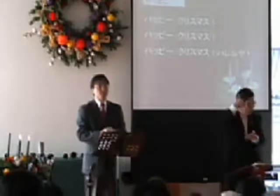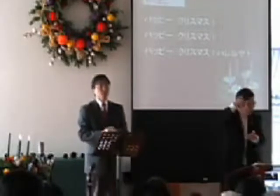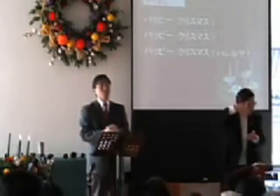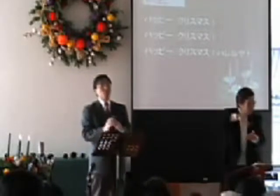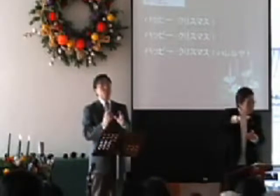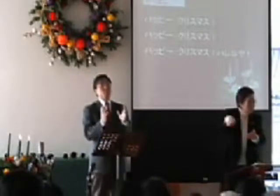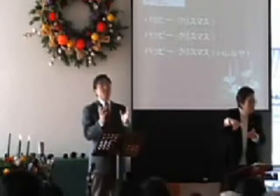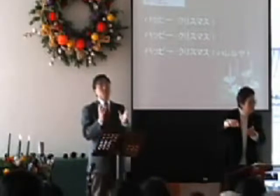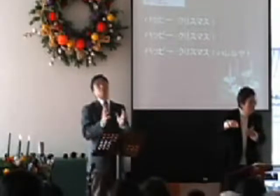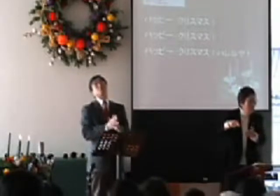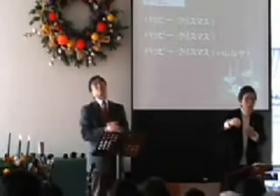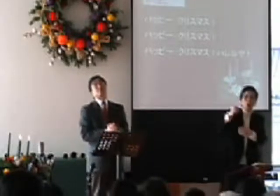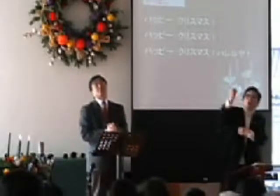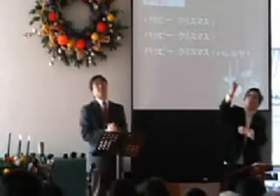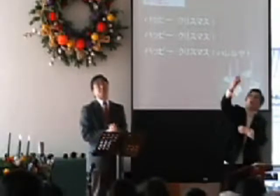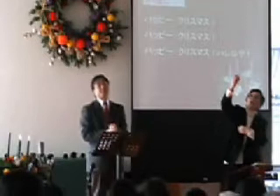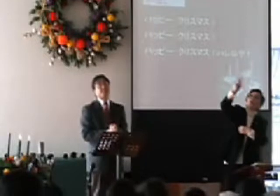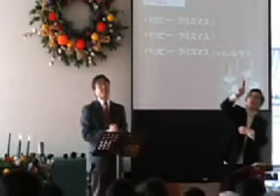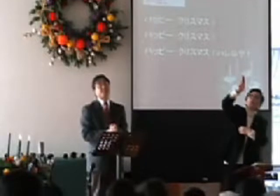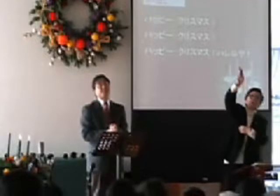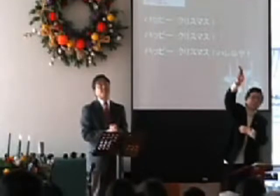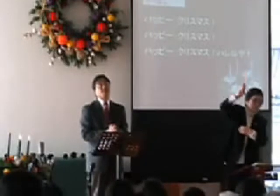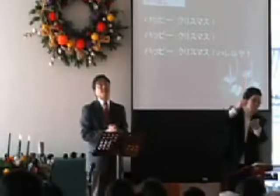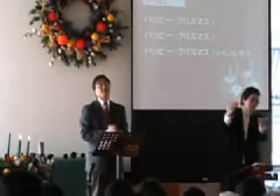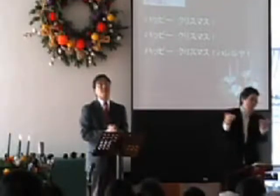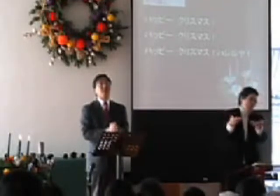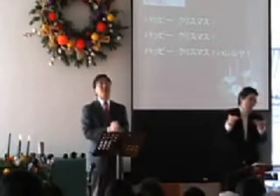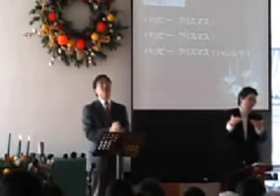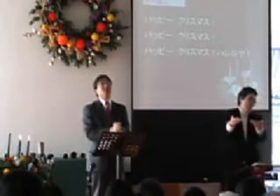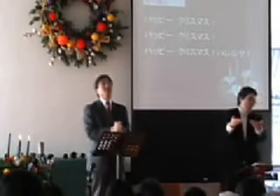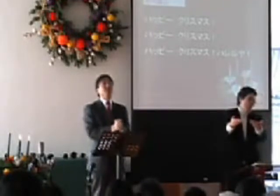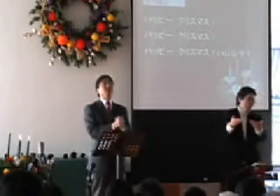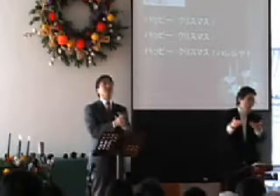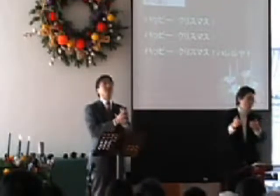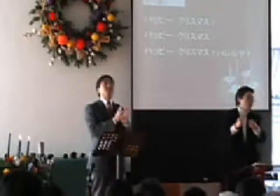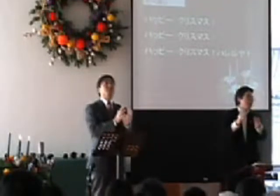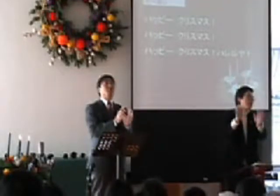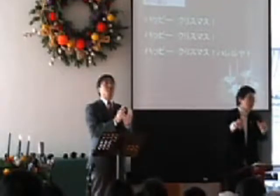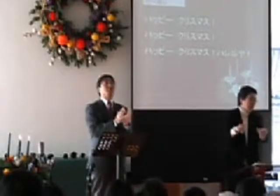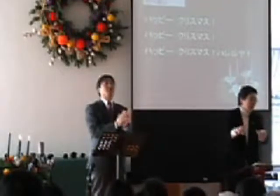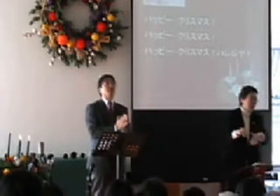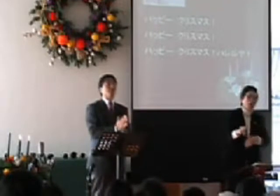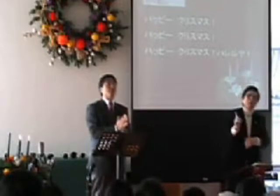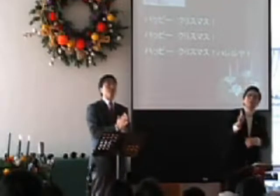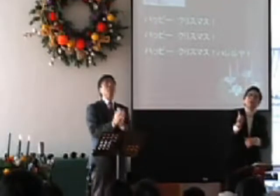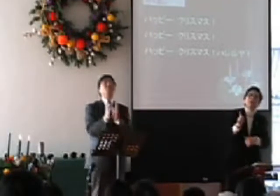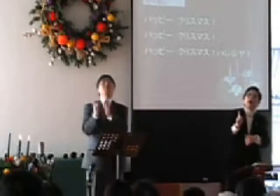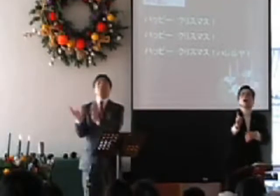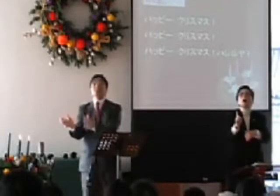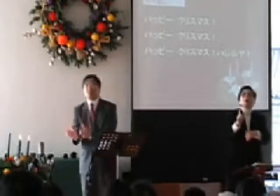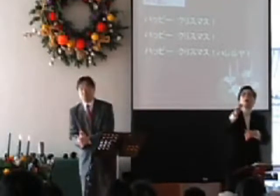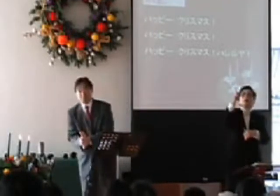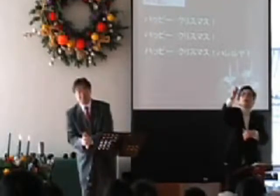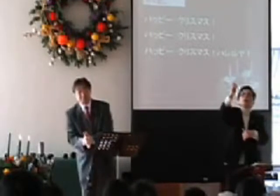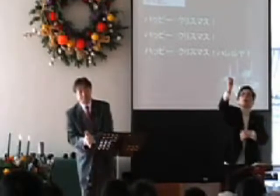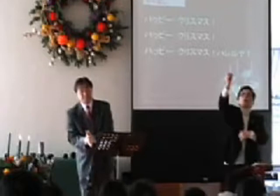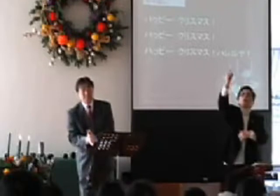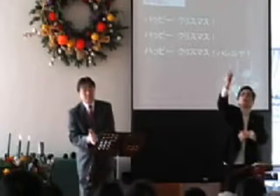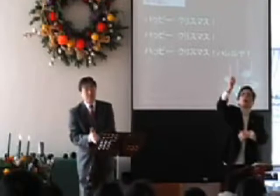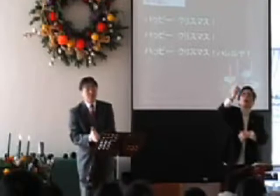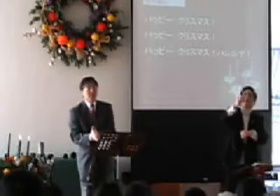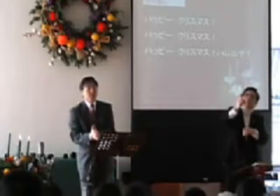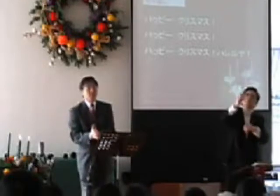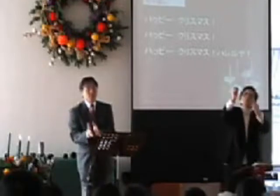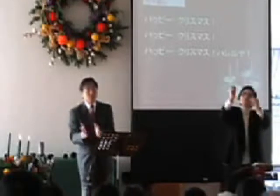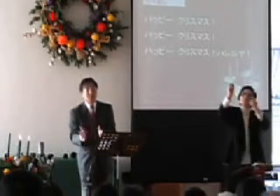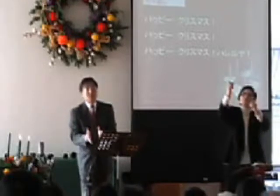いつもと違う星の動きをしたりするんです。で、この聖書に出てくる博士たちはです